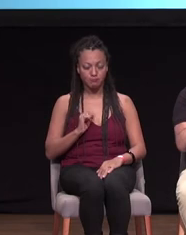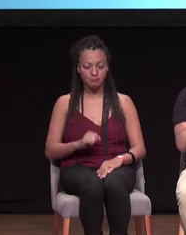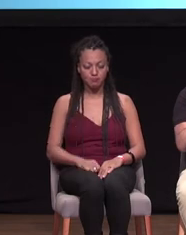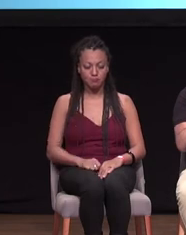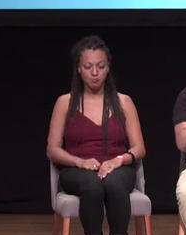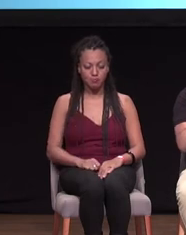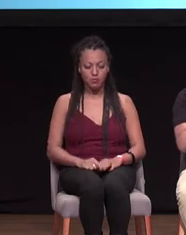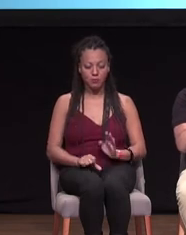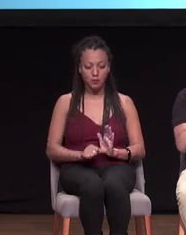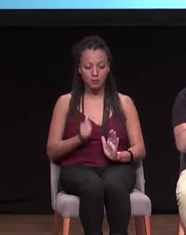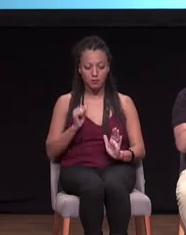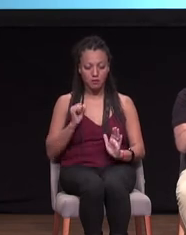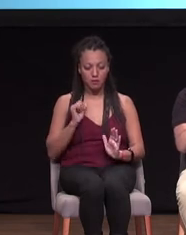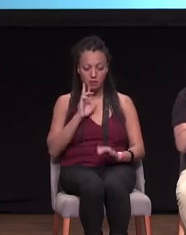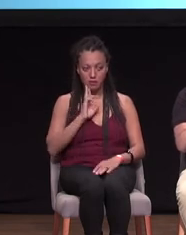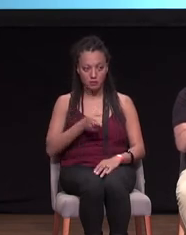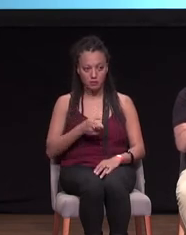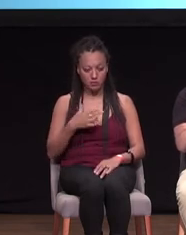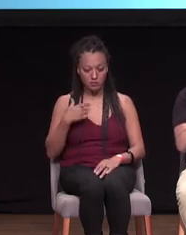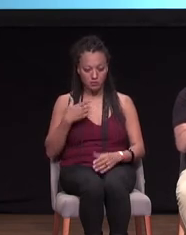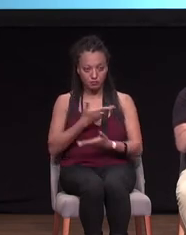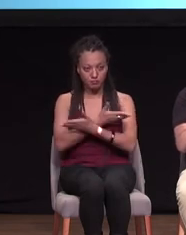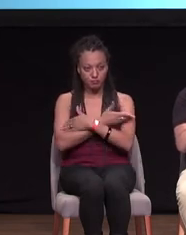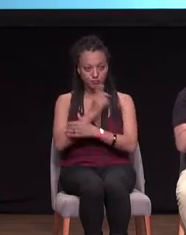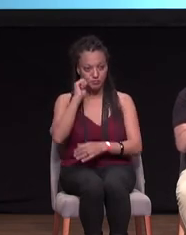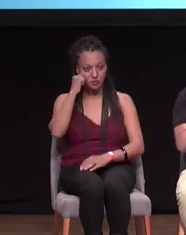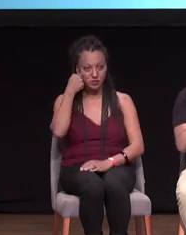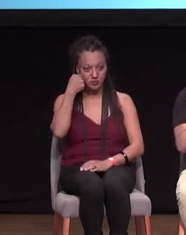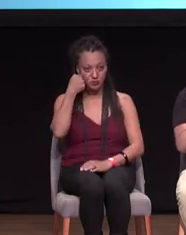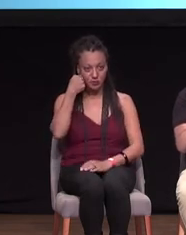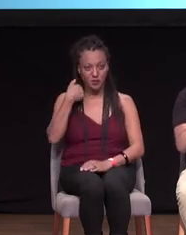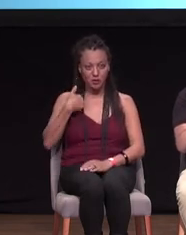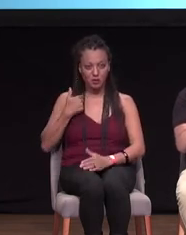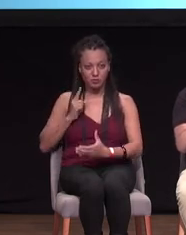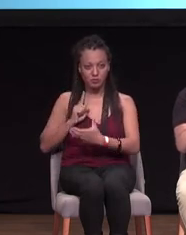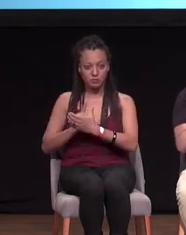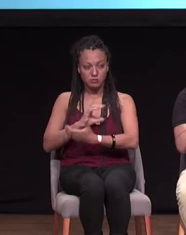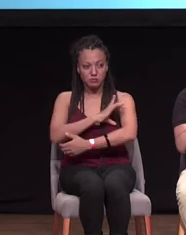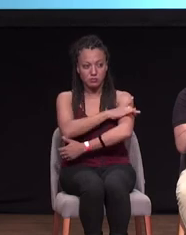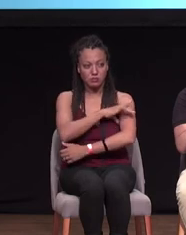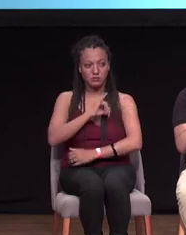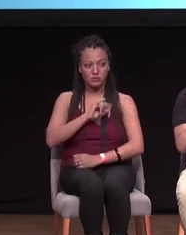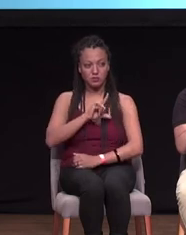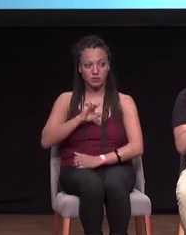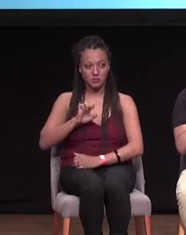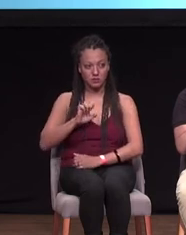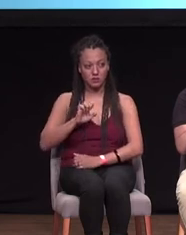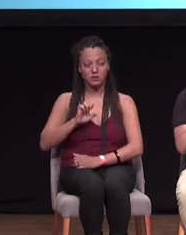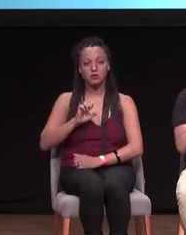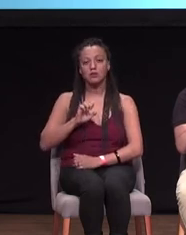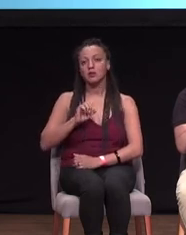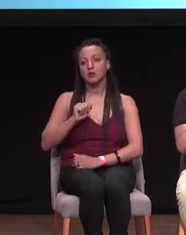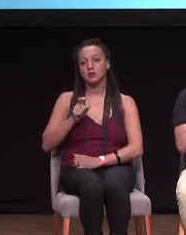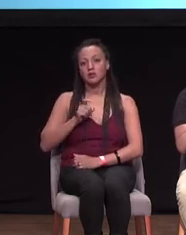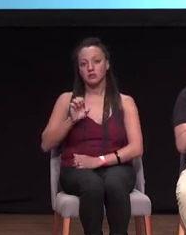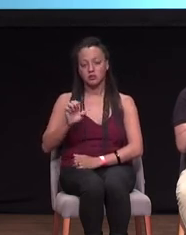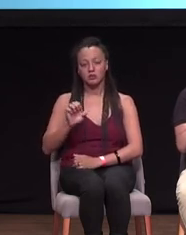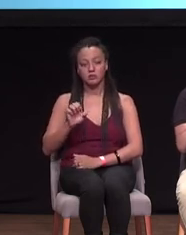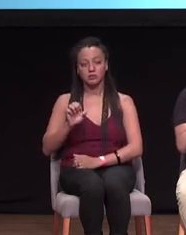responder pelo preto então eu sou eu sou iniciado no ele acha é afro brasileira de muricy